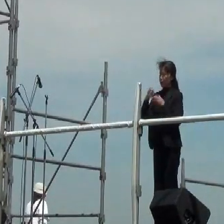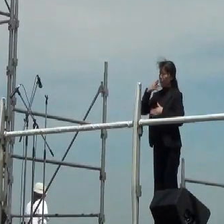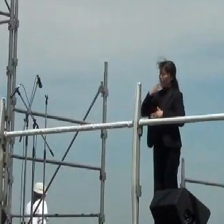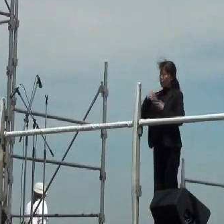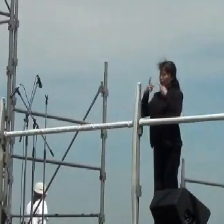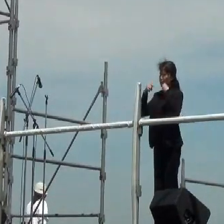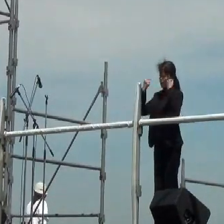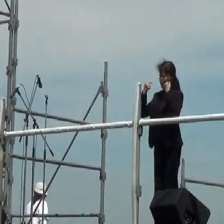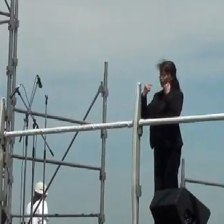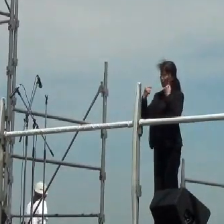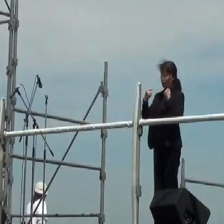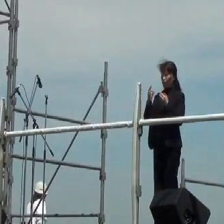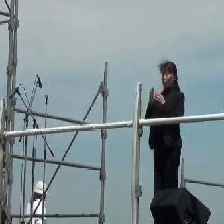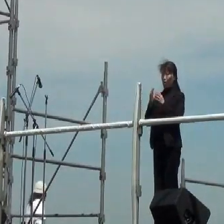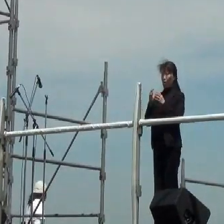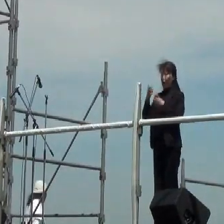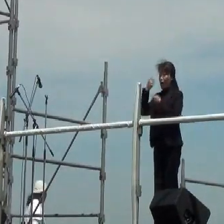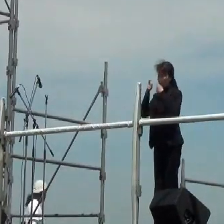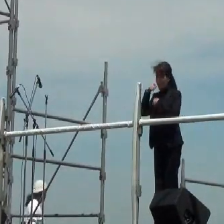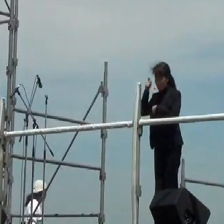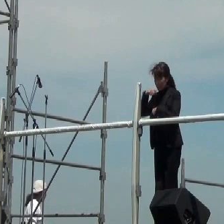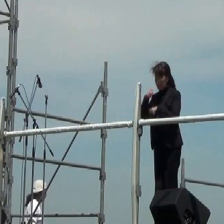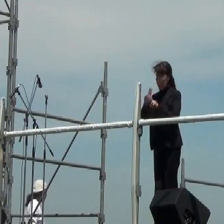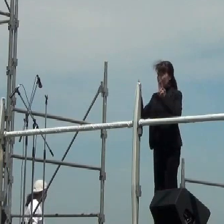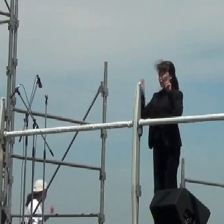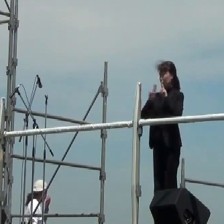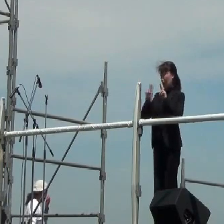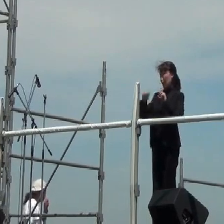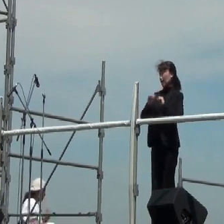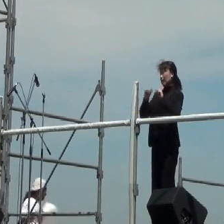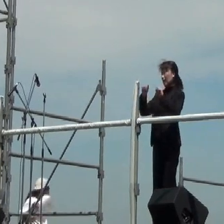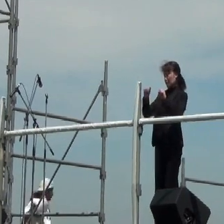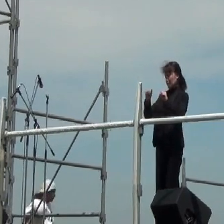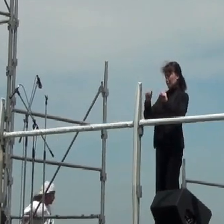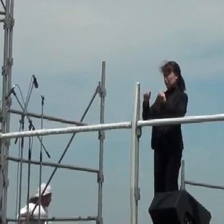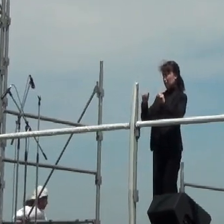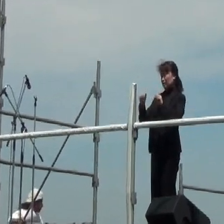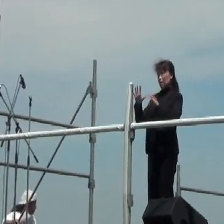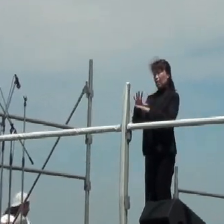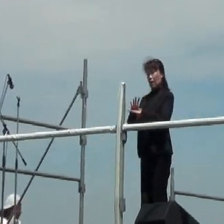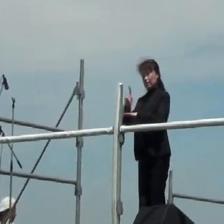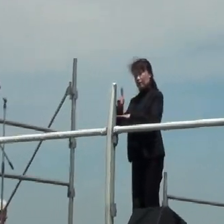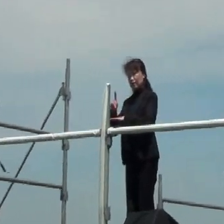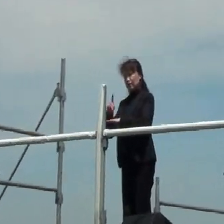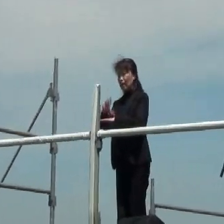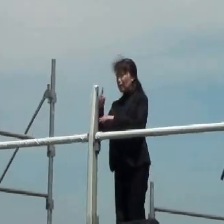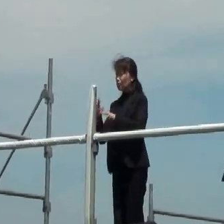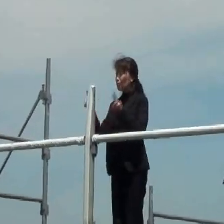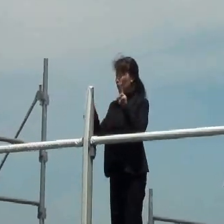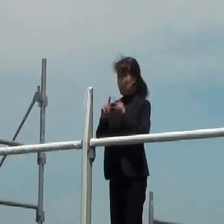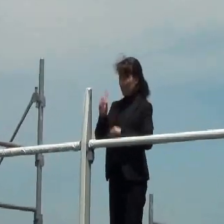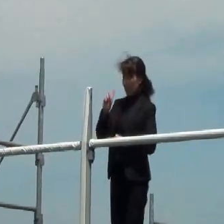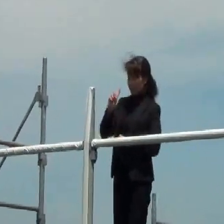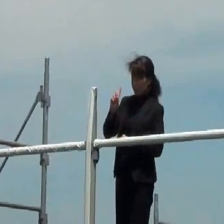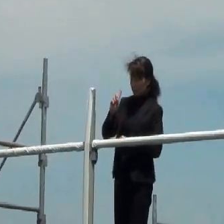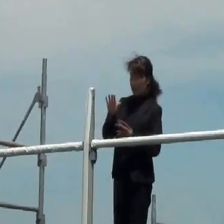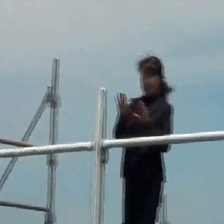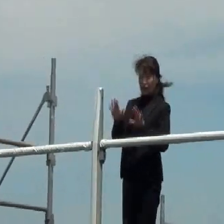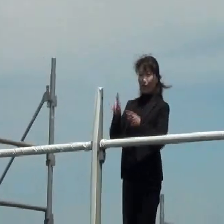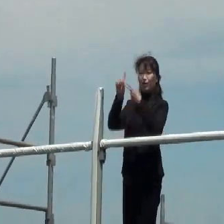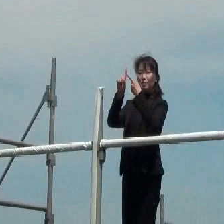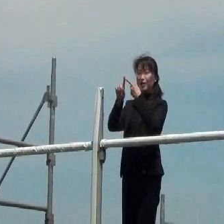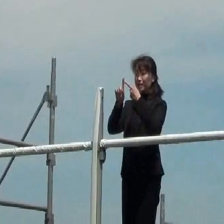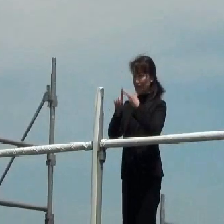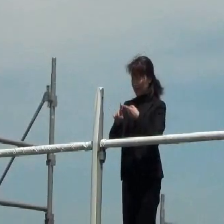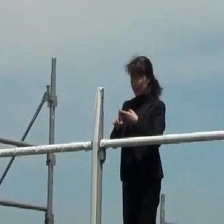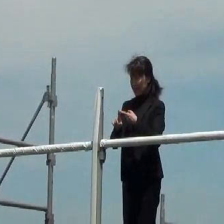治大正演歌を歌っております。まあ1曲目はですね、演歌はこの歌から始まったと言っても過言ではない、今日の日にぴ